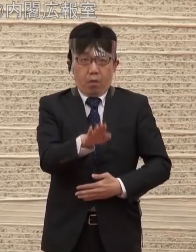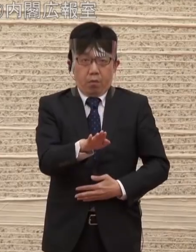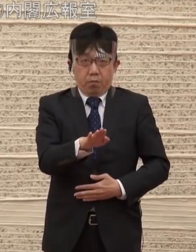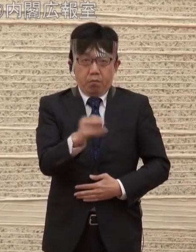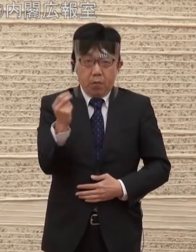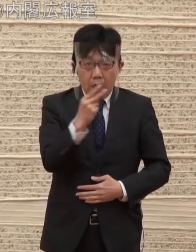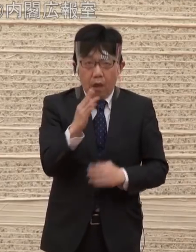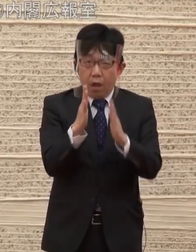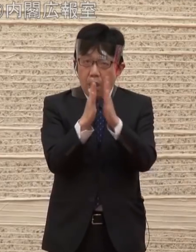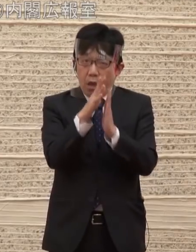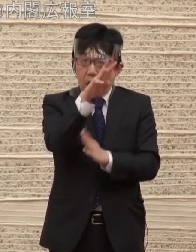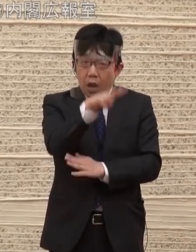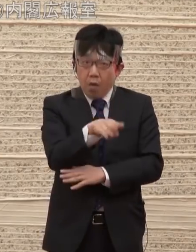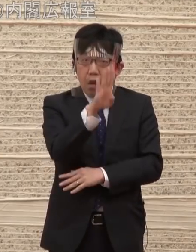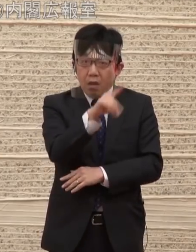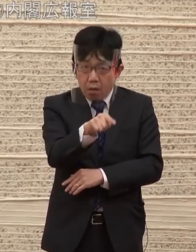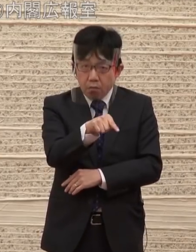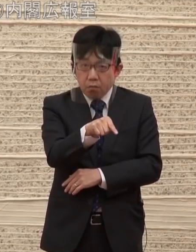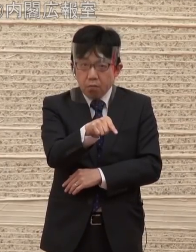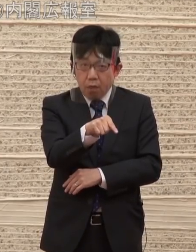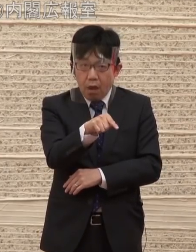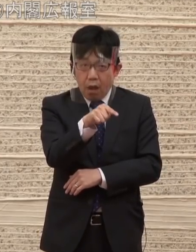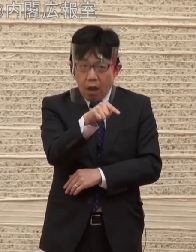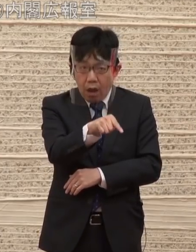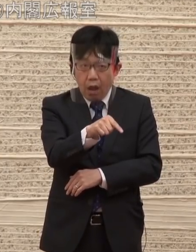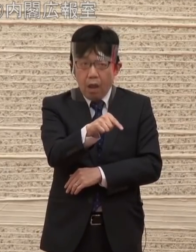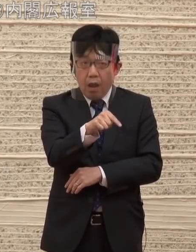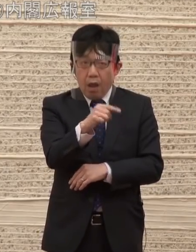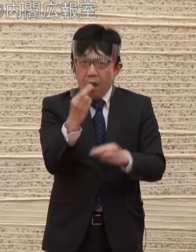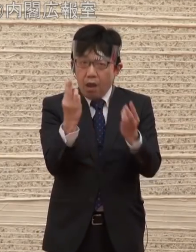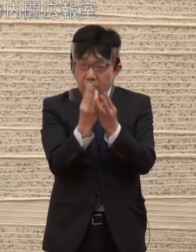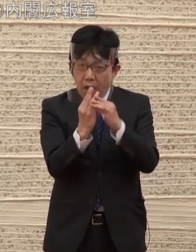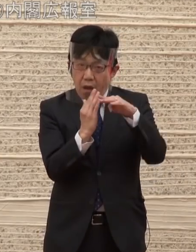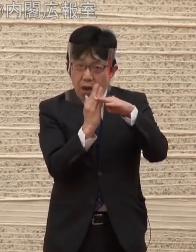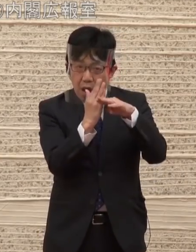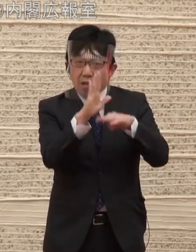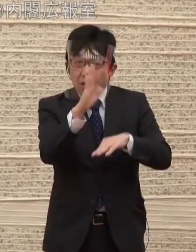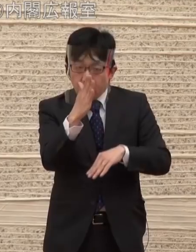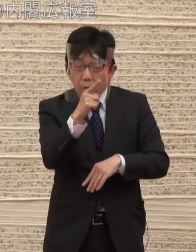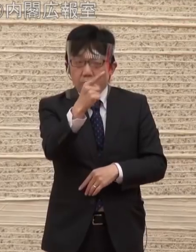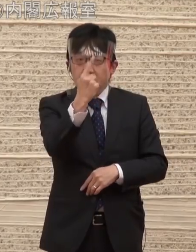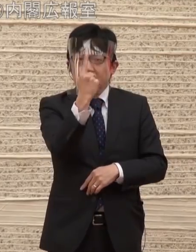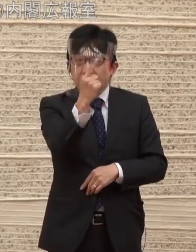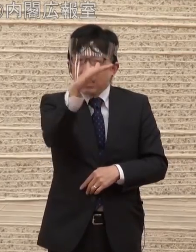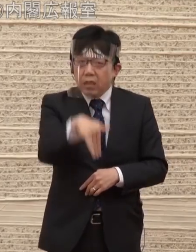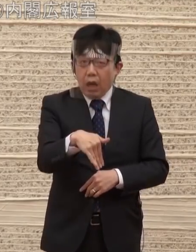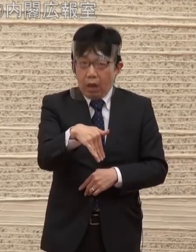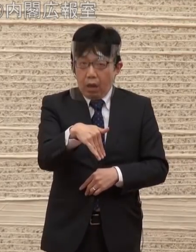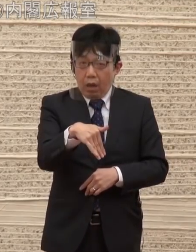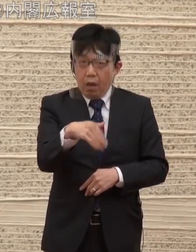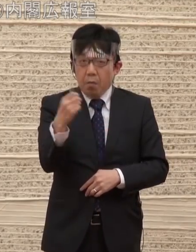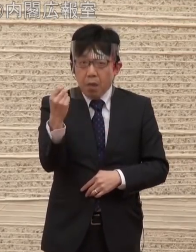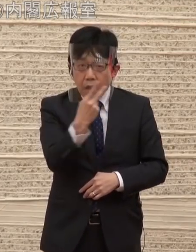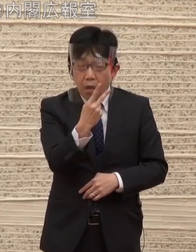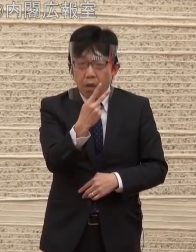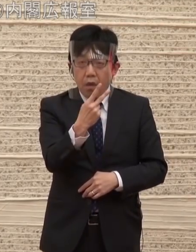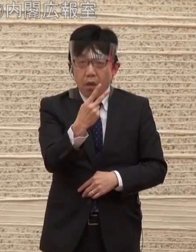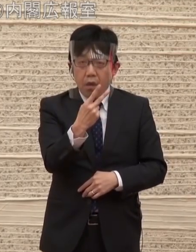はそれはこういったはいるわけでありますが1以下であって同時にですね